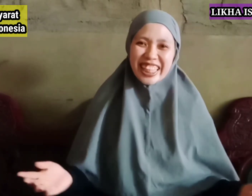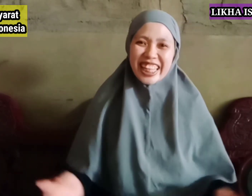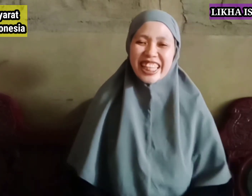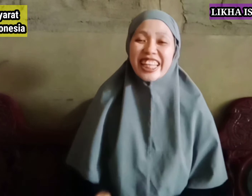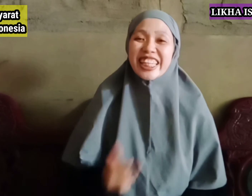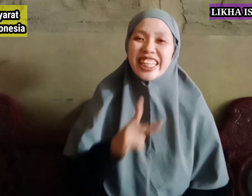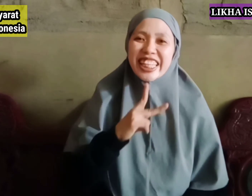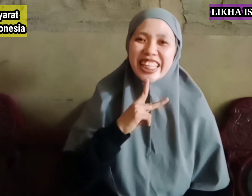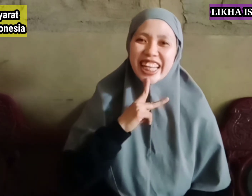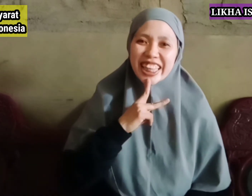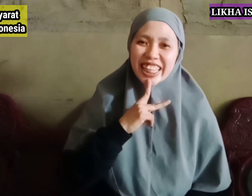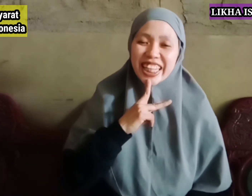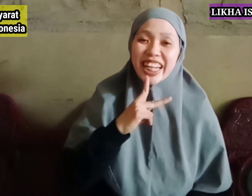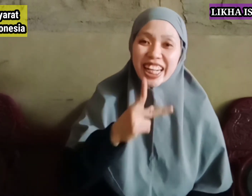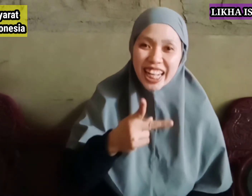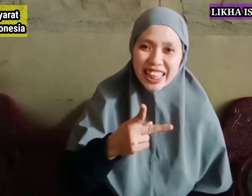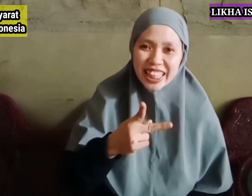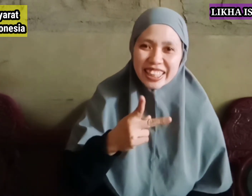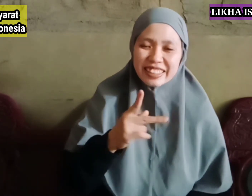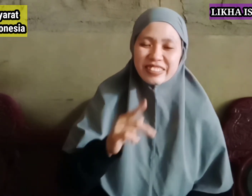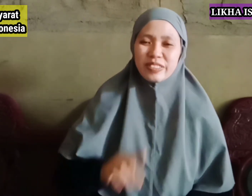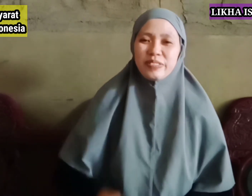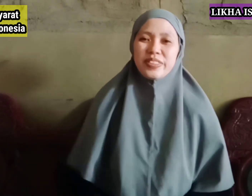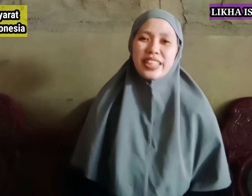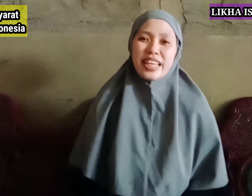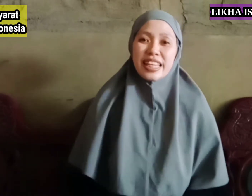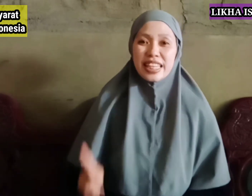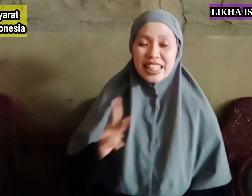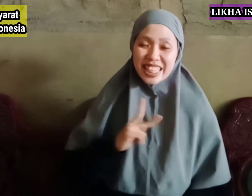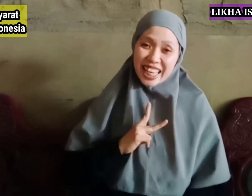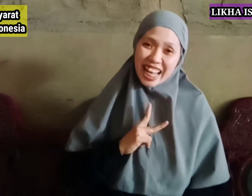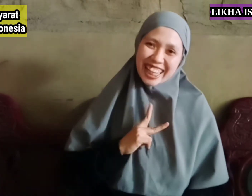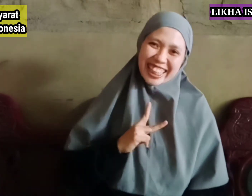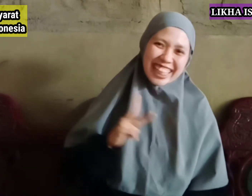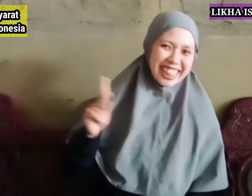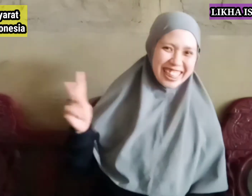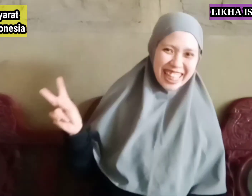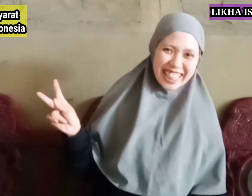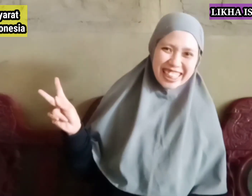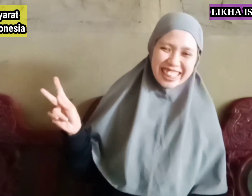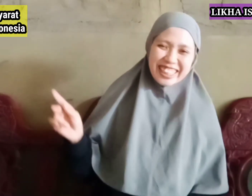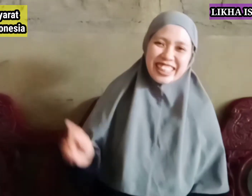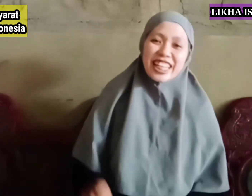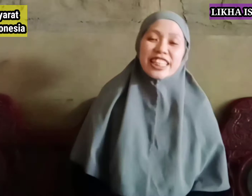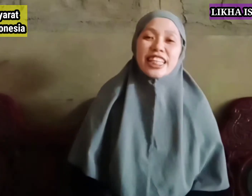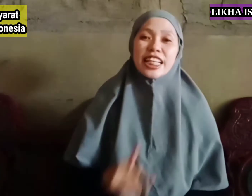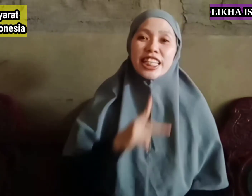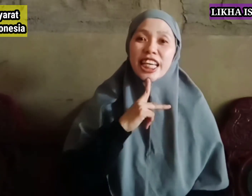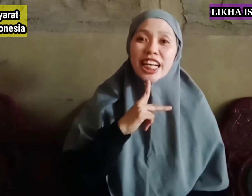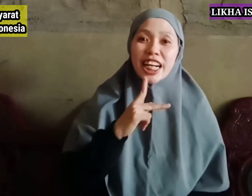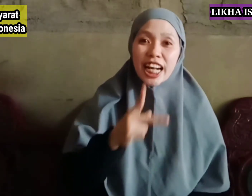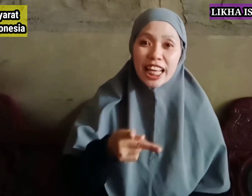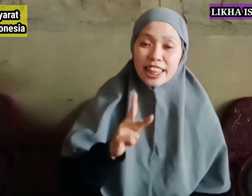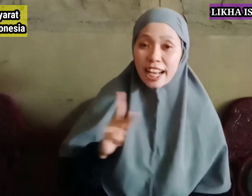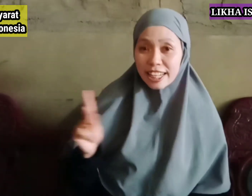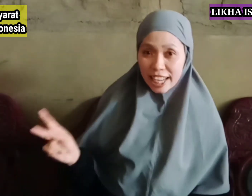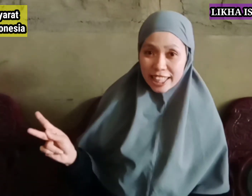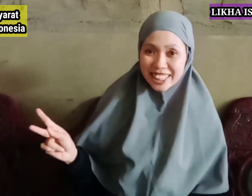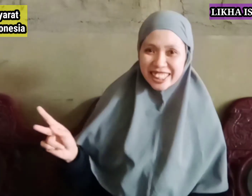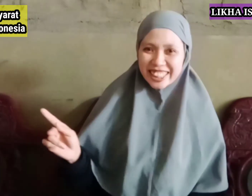lagi ya. Ini kata. Kata. Ini akhiran kan. Jadi katakan